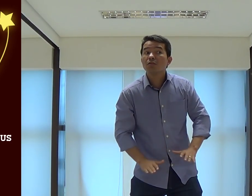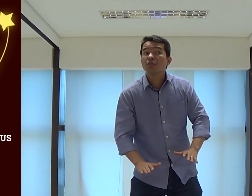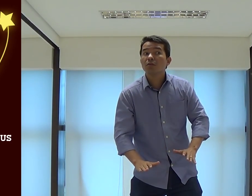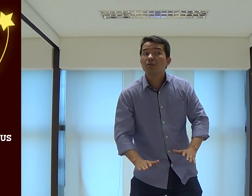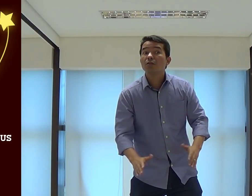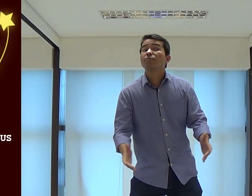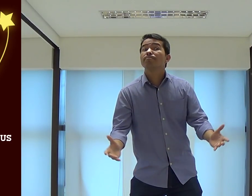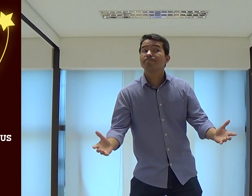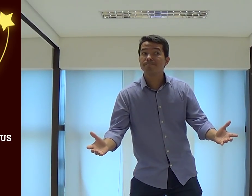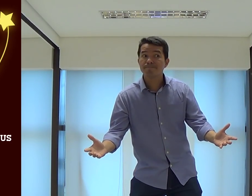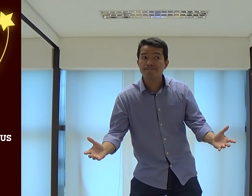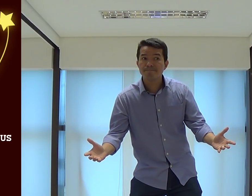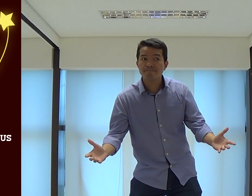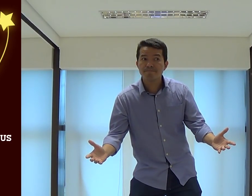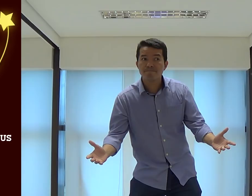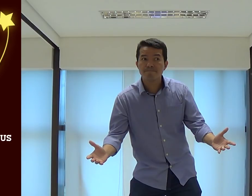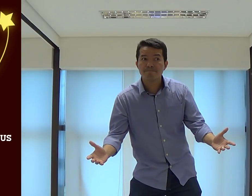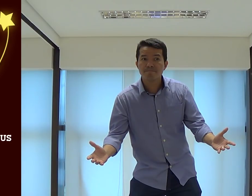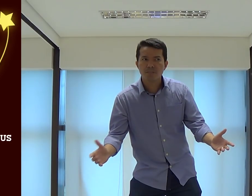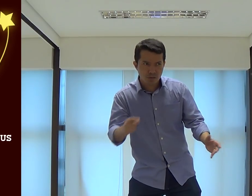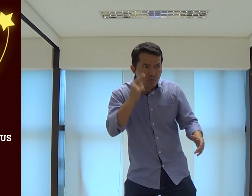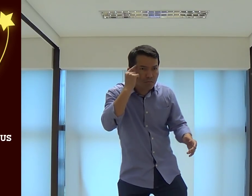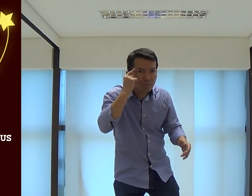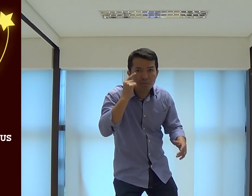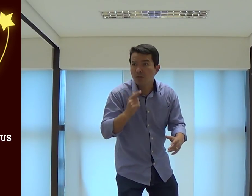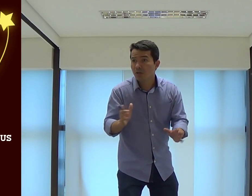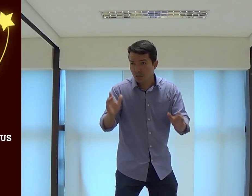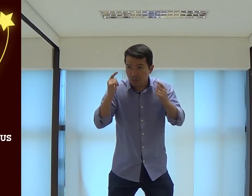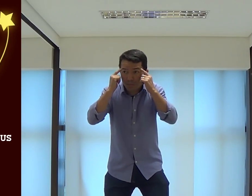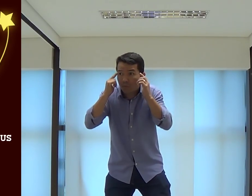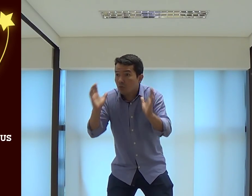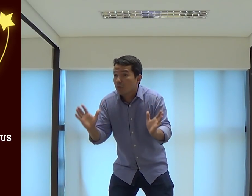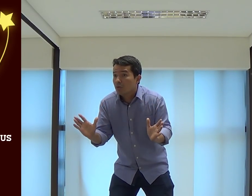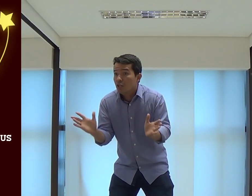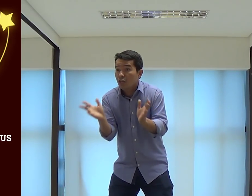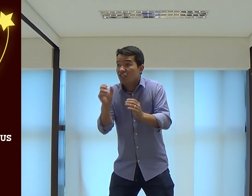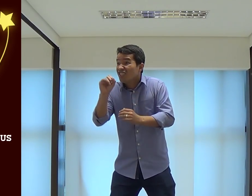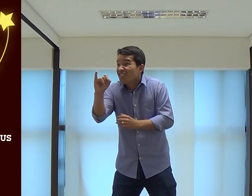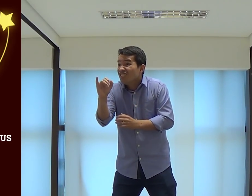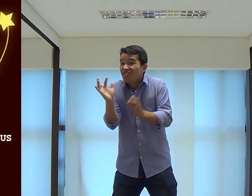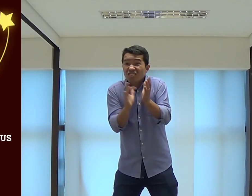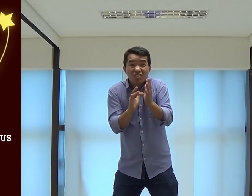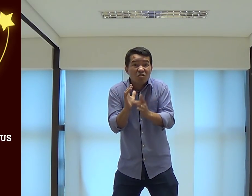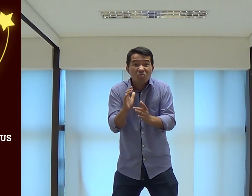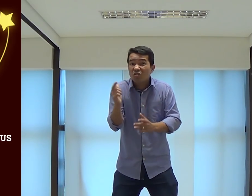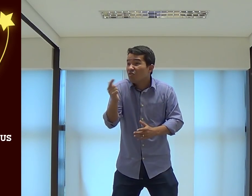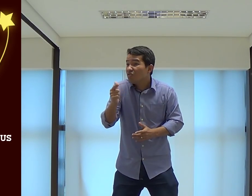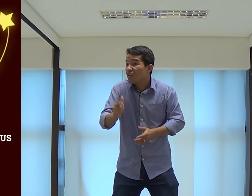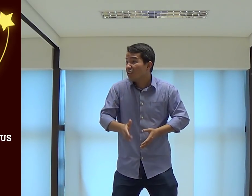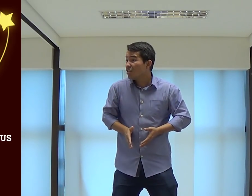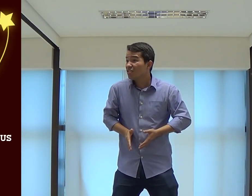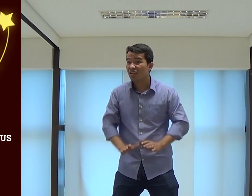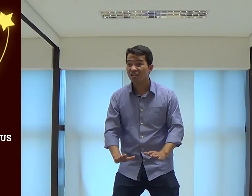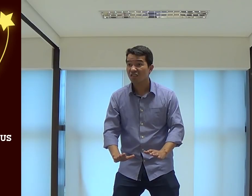E se Jesus não tivesse nascido? Você já pensou? Se Jesus, ele não tivesse